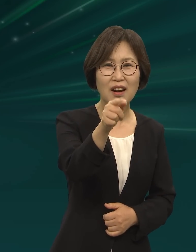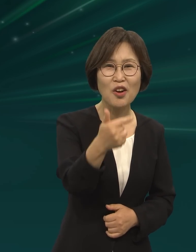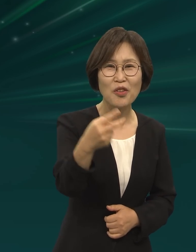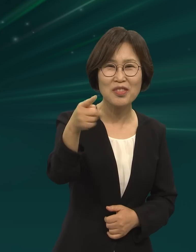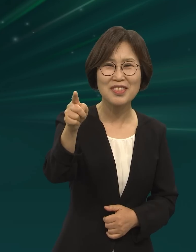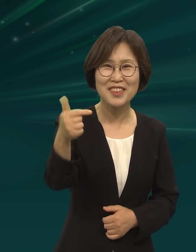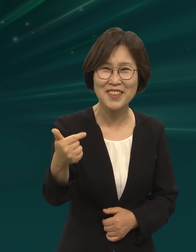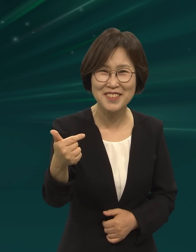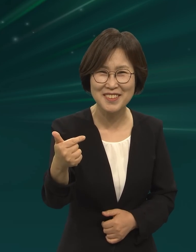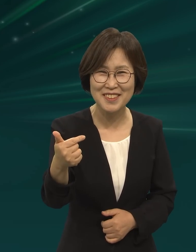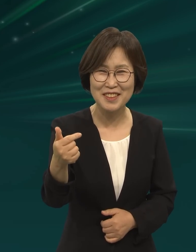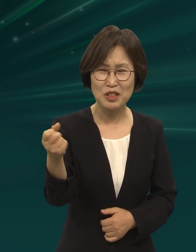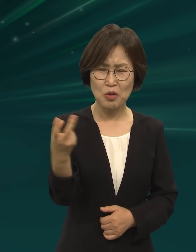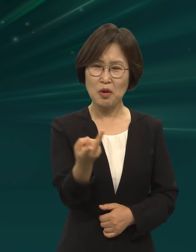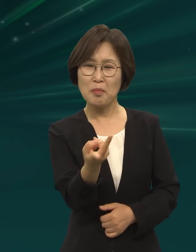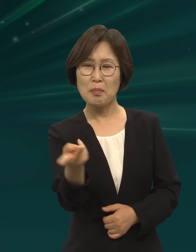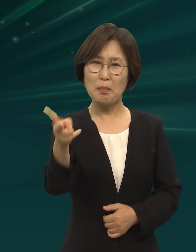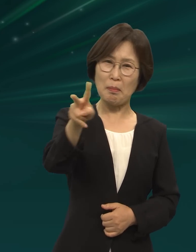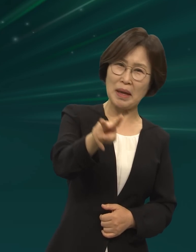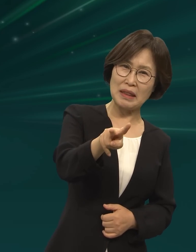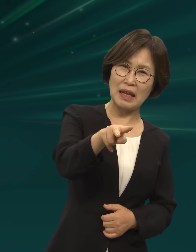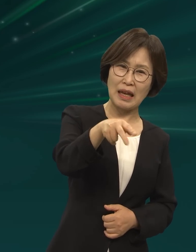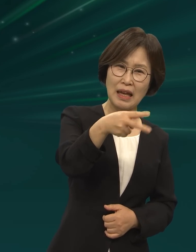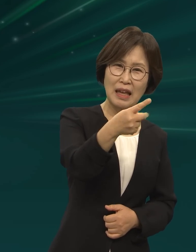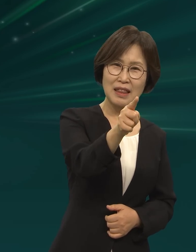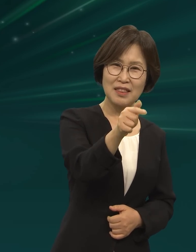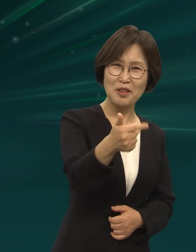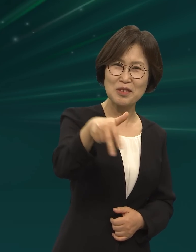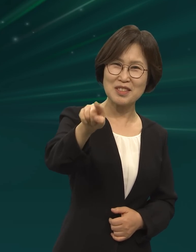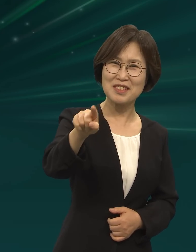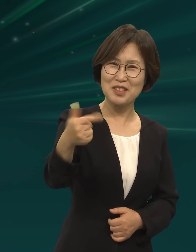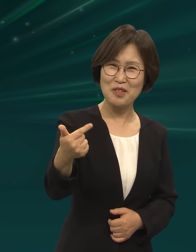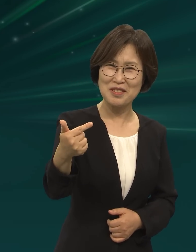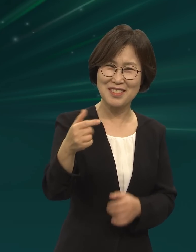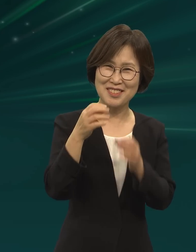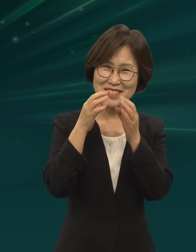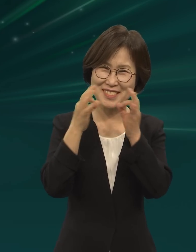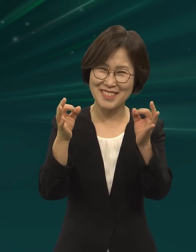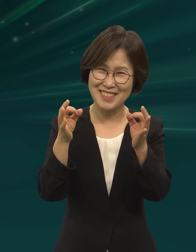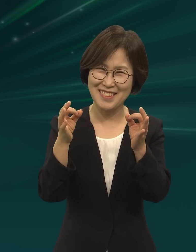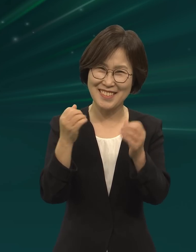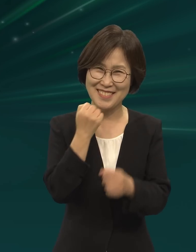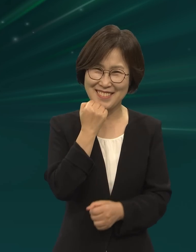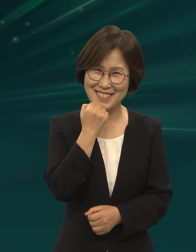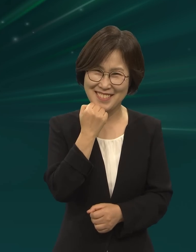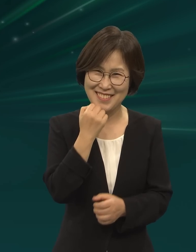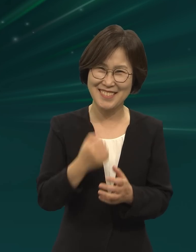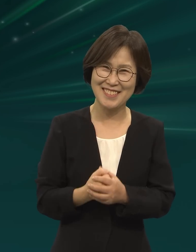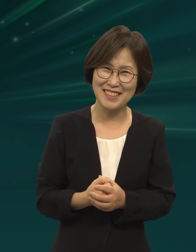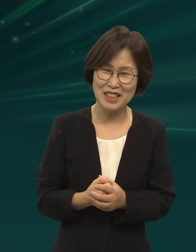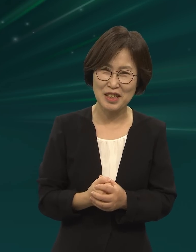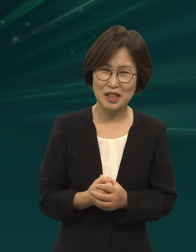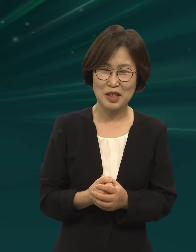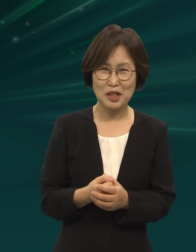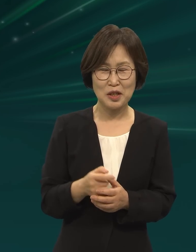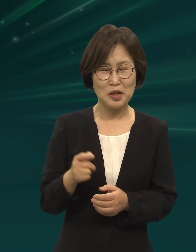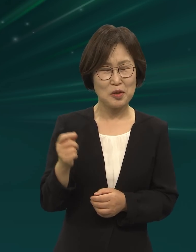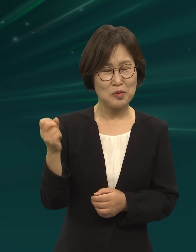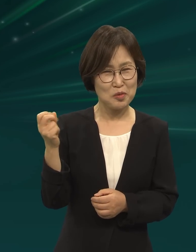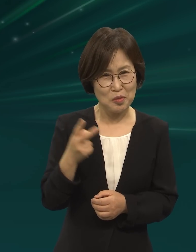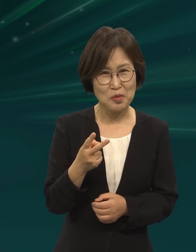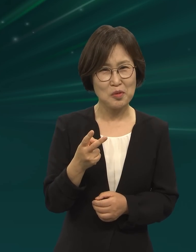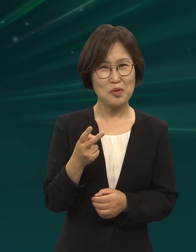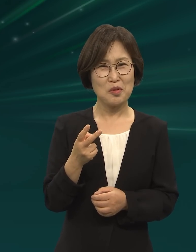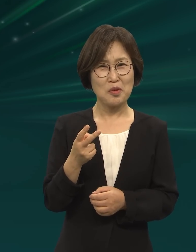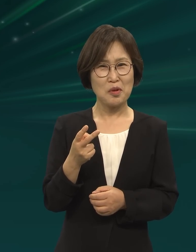또 어떤 사람이 반대로 거꾸로 해서 던전라고 또 특별하게 저를 너무 예쁘게 부른 사람들도